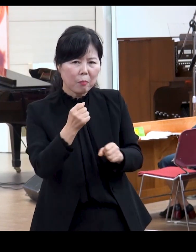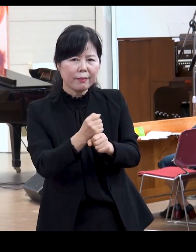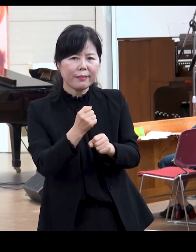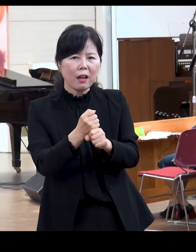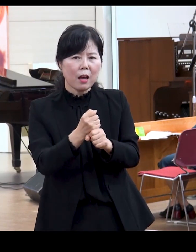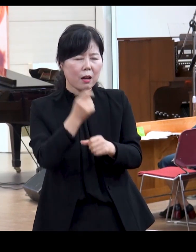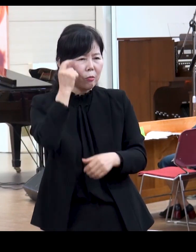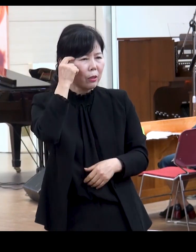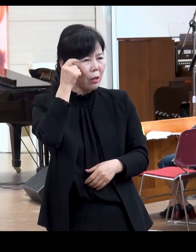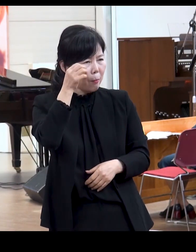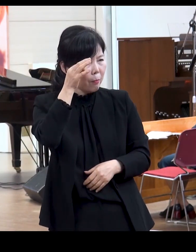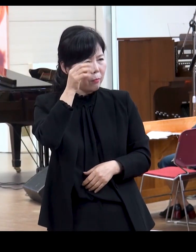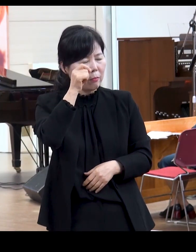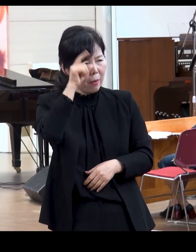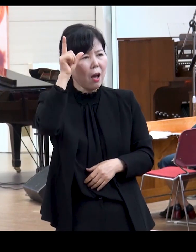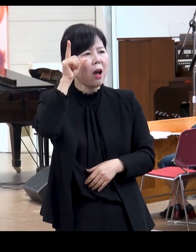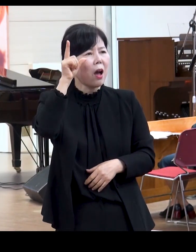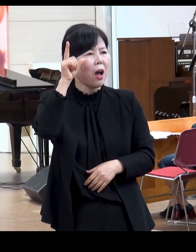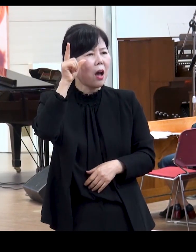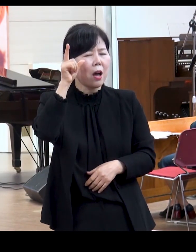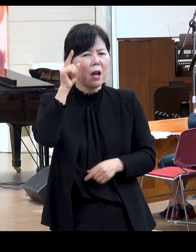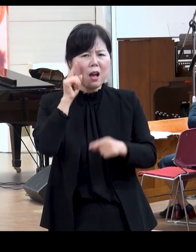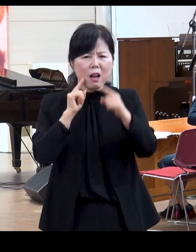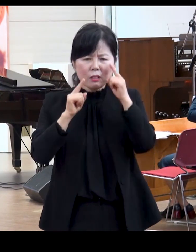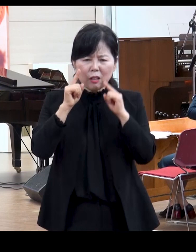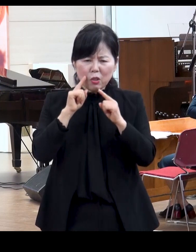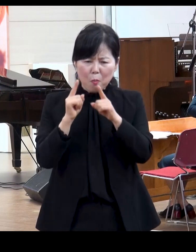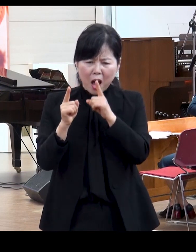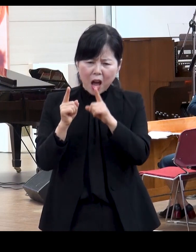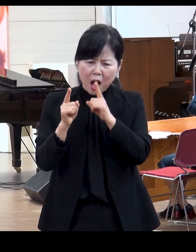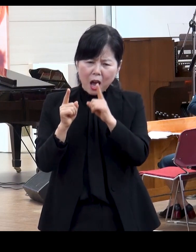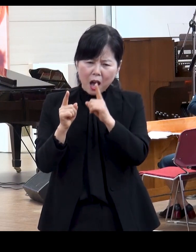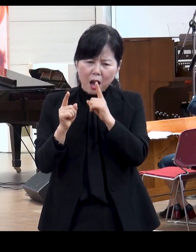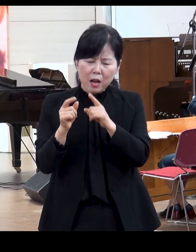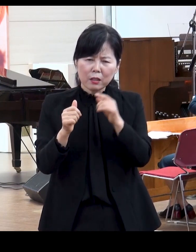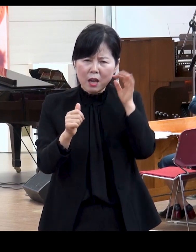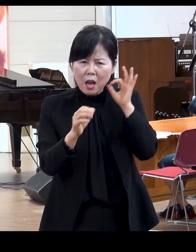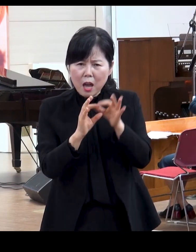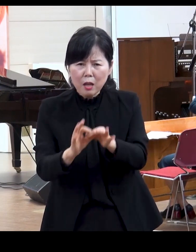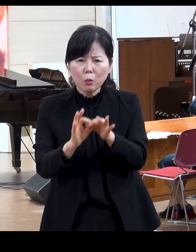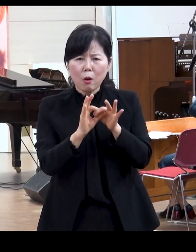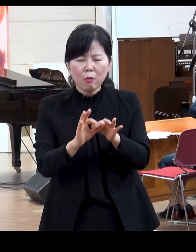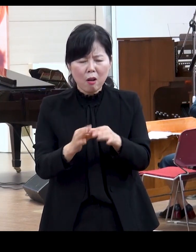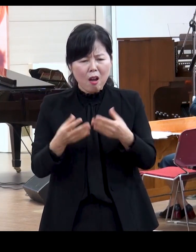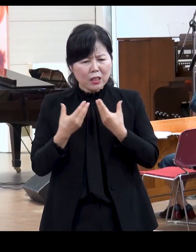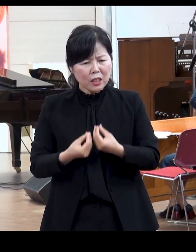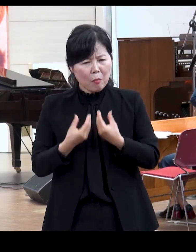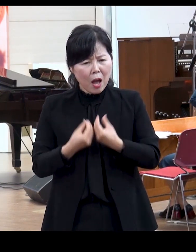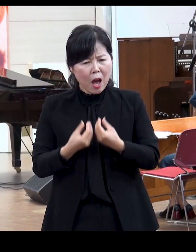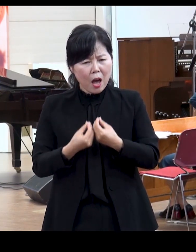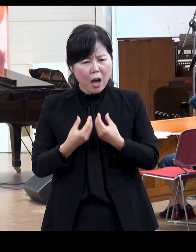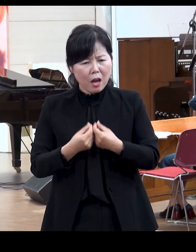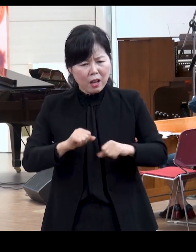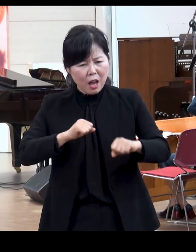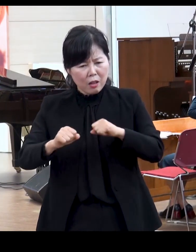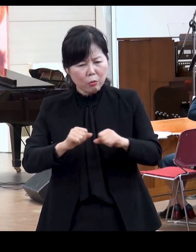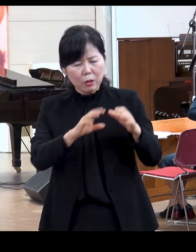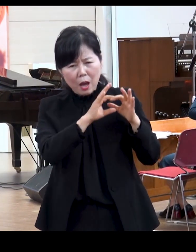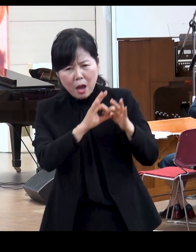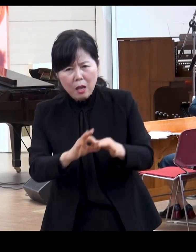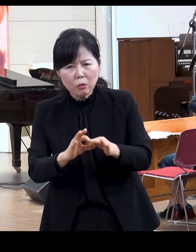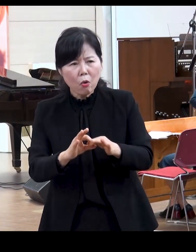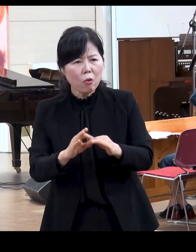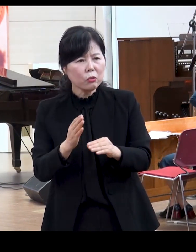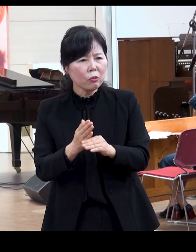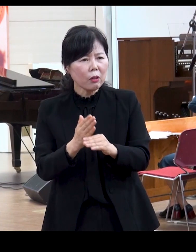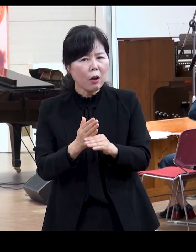이런 있잖아요. 그런 식으로 아주 그냥 상처받을 말만 골라서 하게 하니까 실망스러운 것만 골라서 하게 하니까,